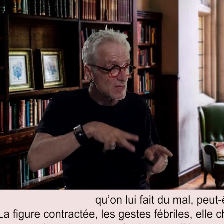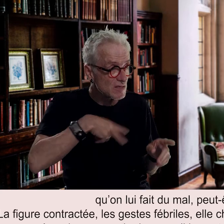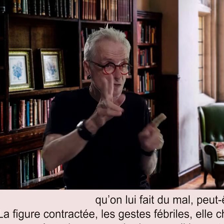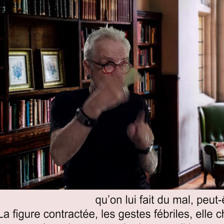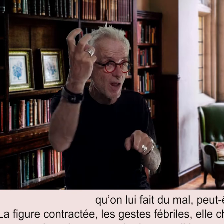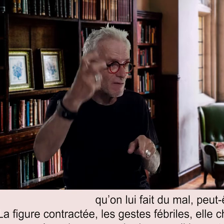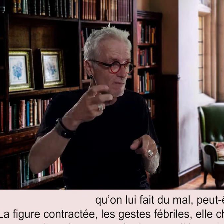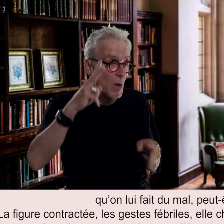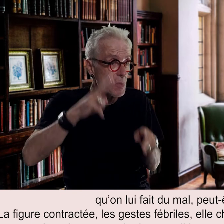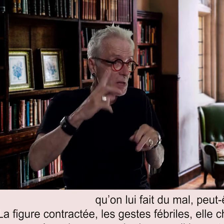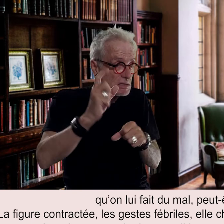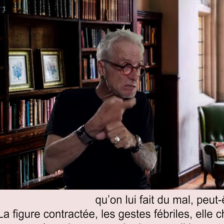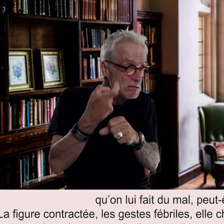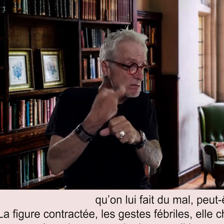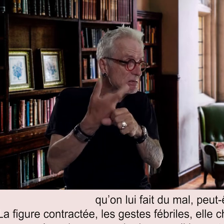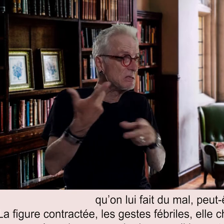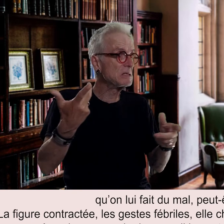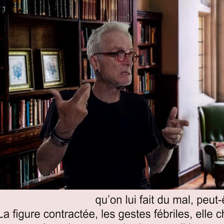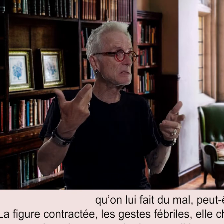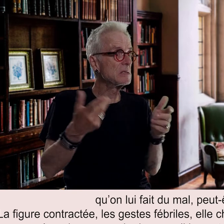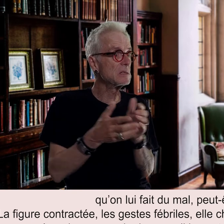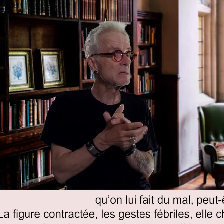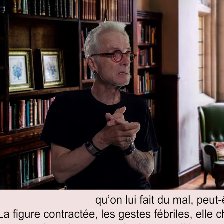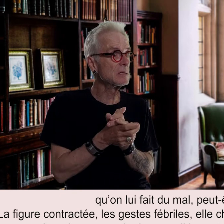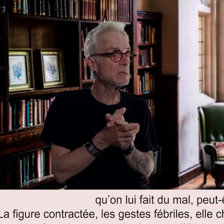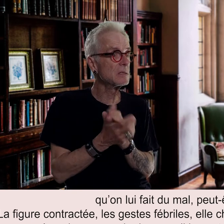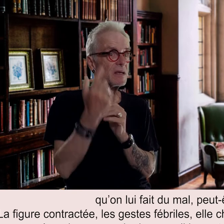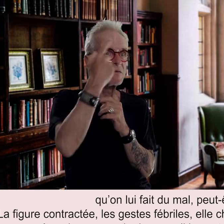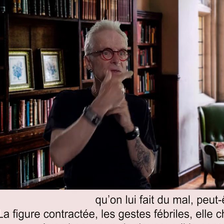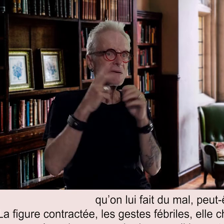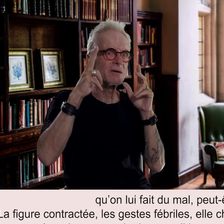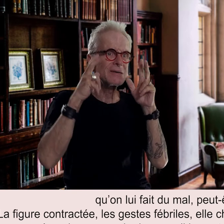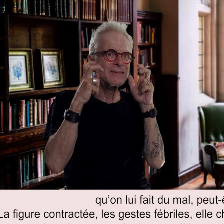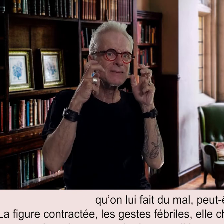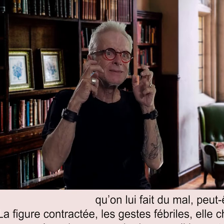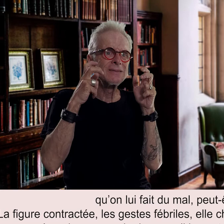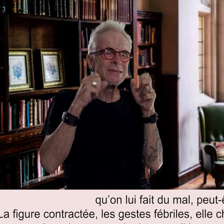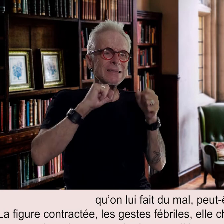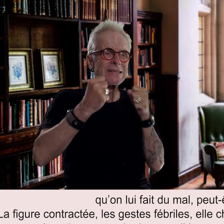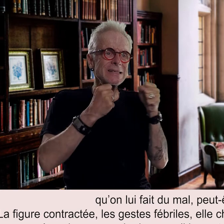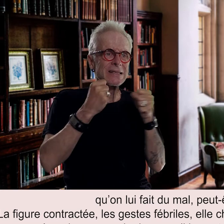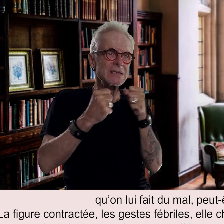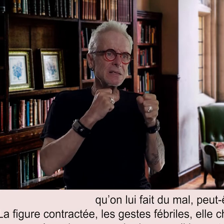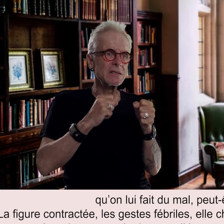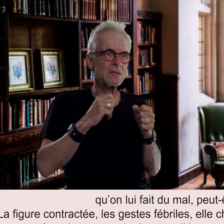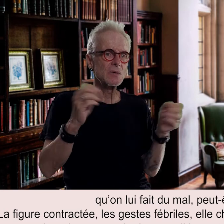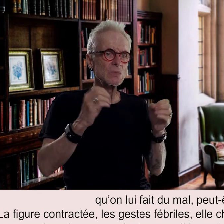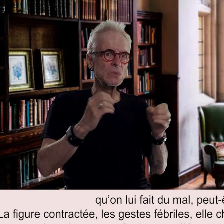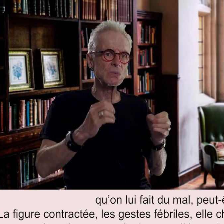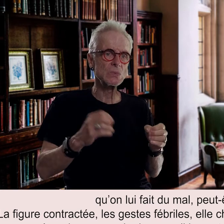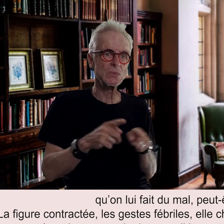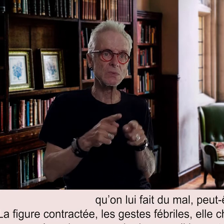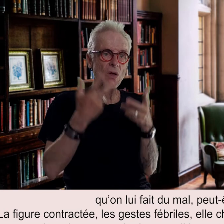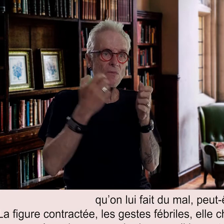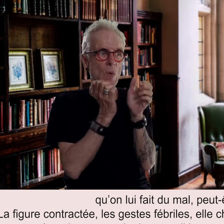qu'on lui fait du mal, peut-être ? » La figure contractée, les gestes fébriles, elle cherchait à